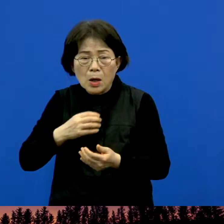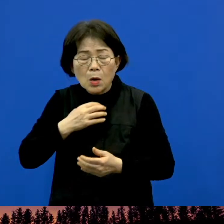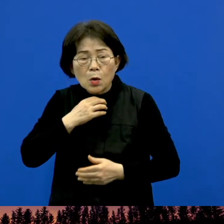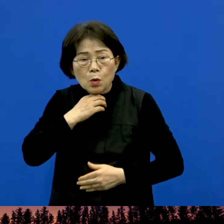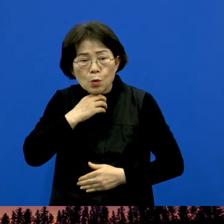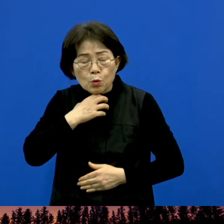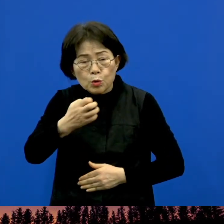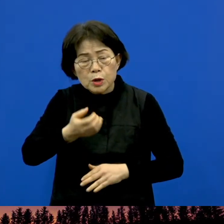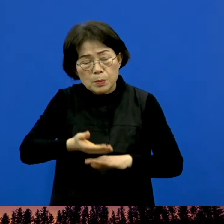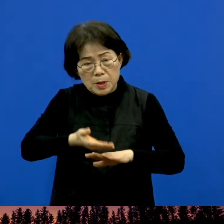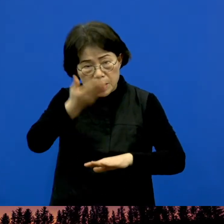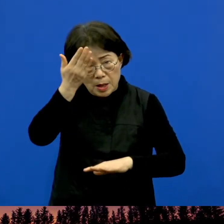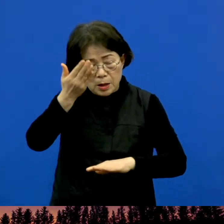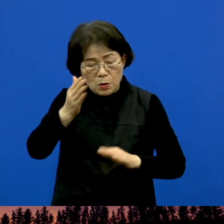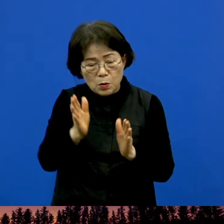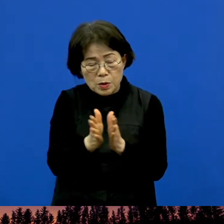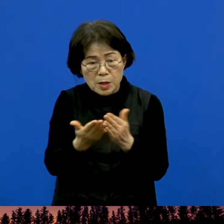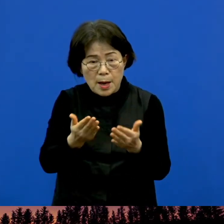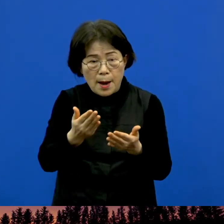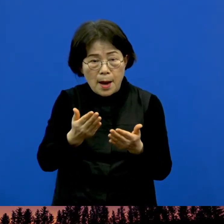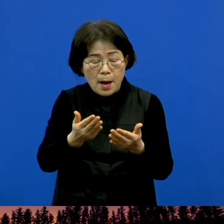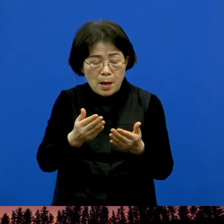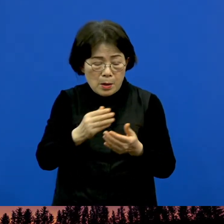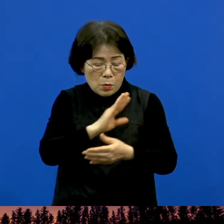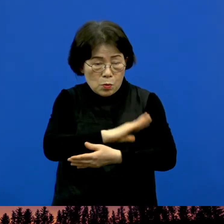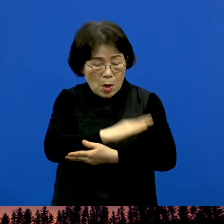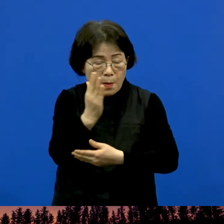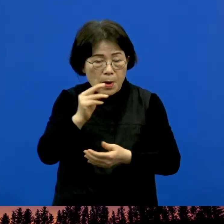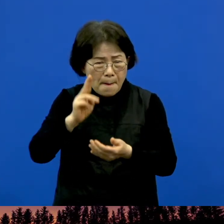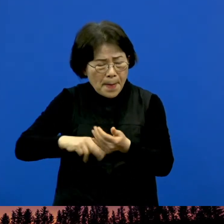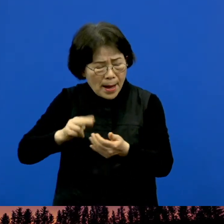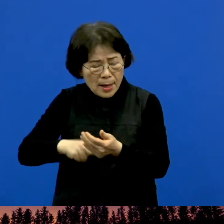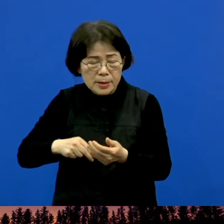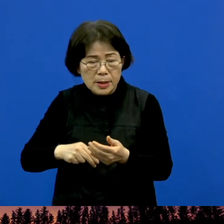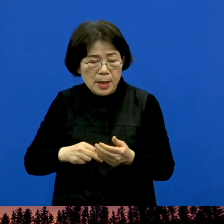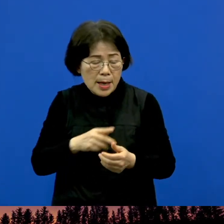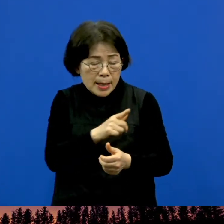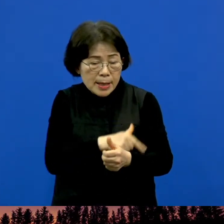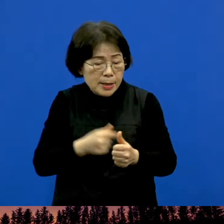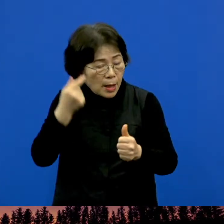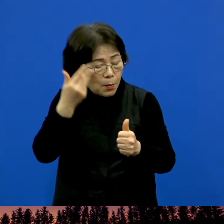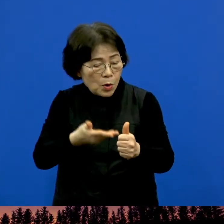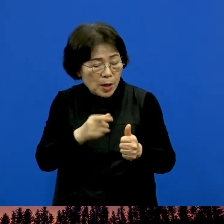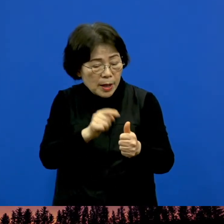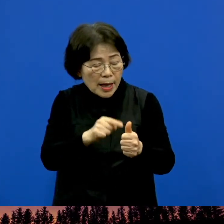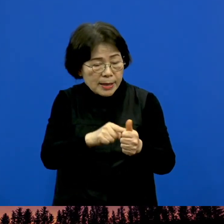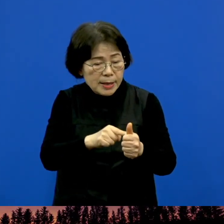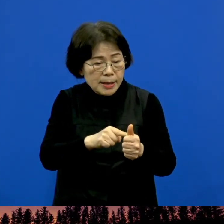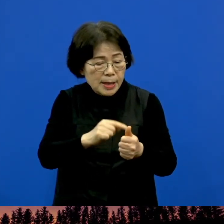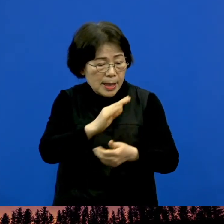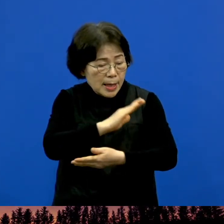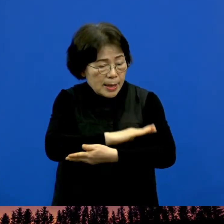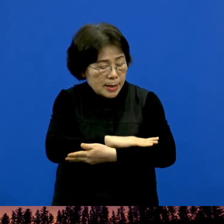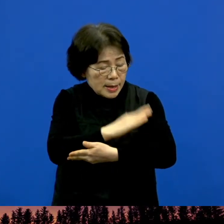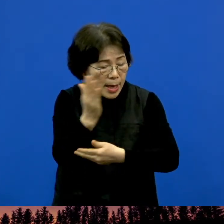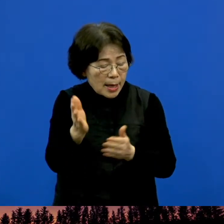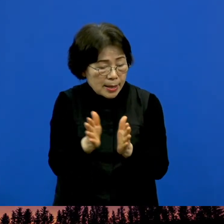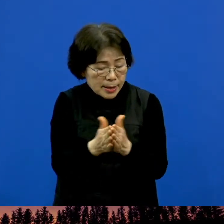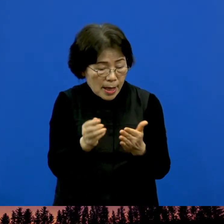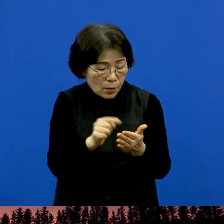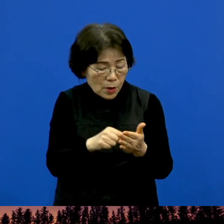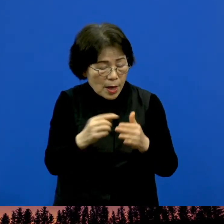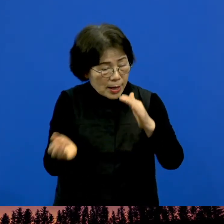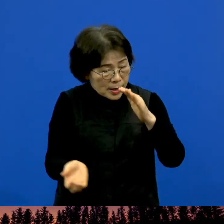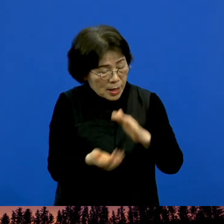넘어서도 베스트셀러를 썼으니까. 그 기자가 물었어요. 어느 날 당신이 지은 책이 많은데 그 중에 최고의 책은